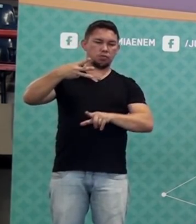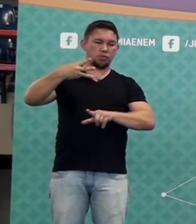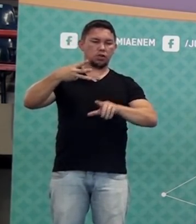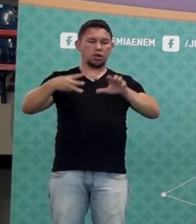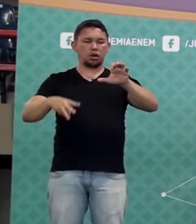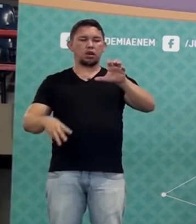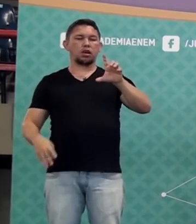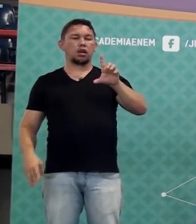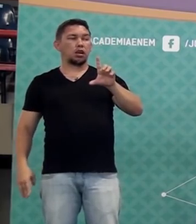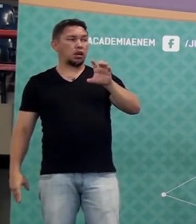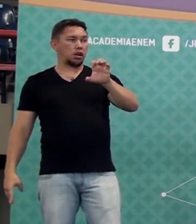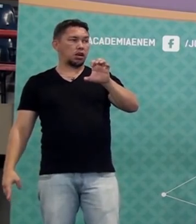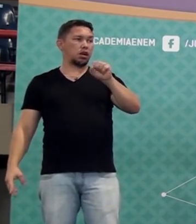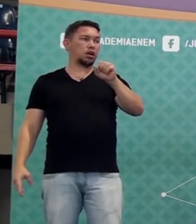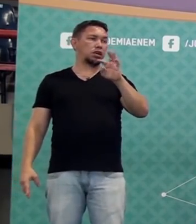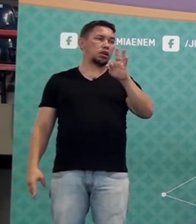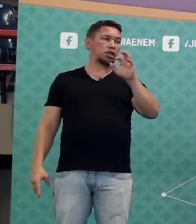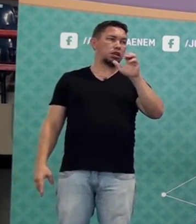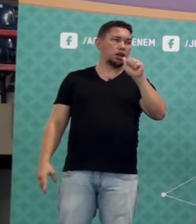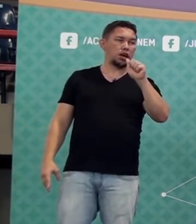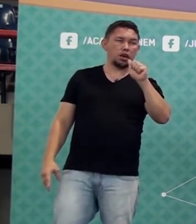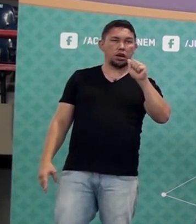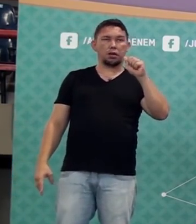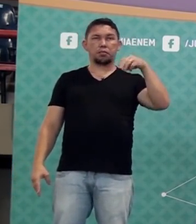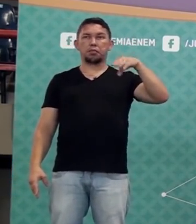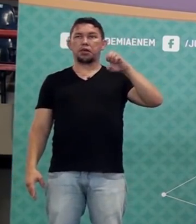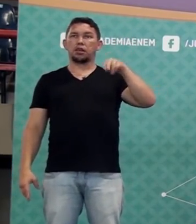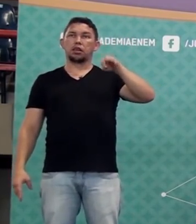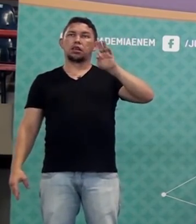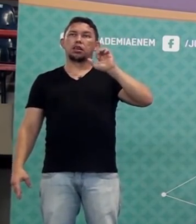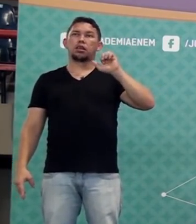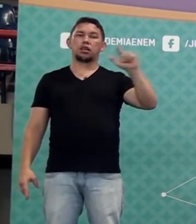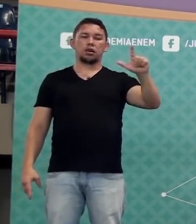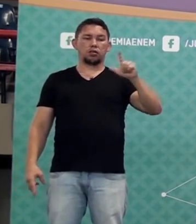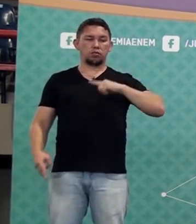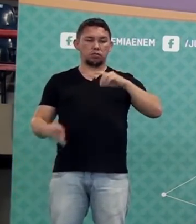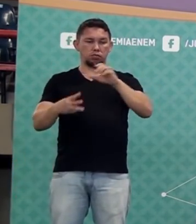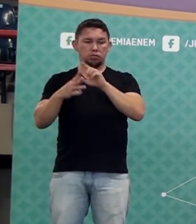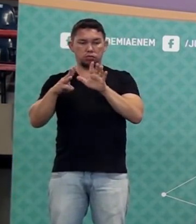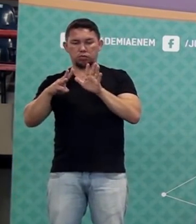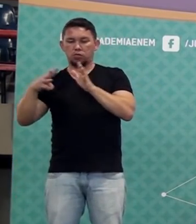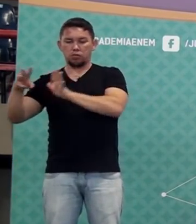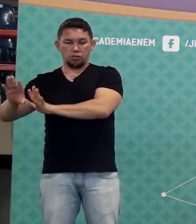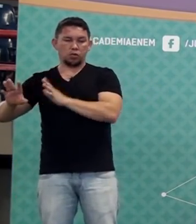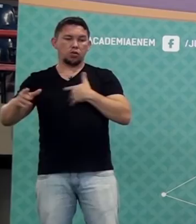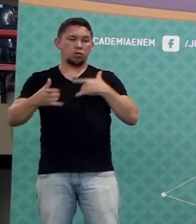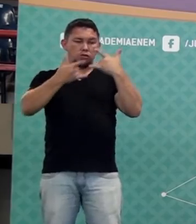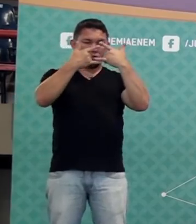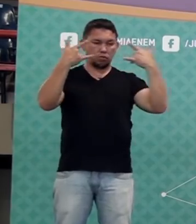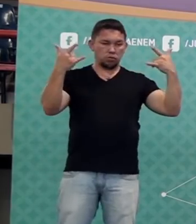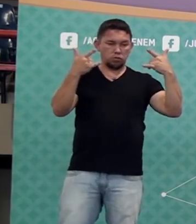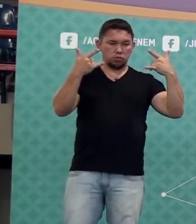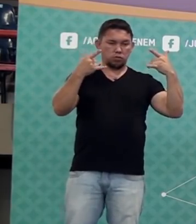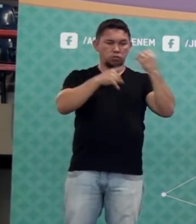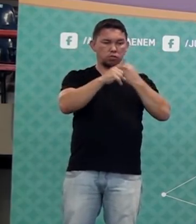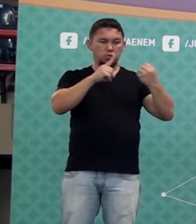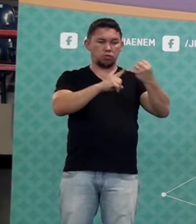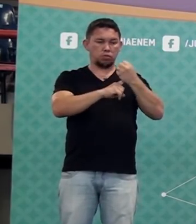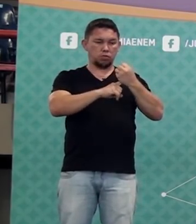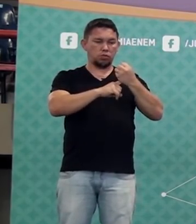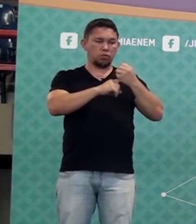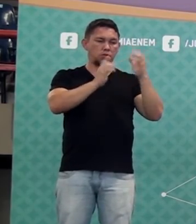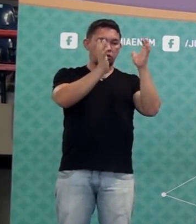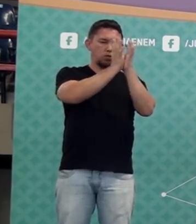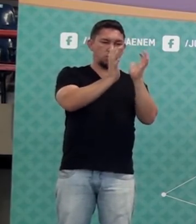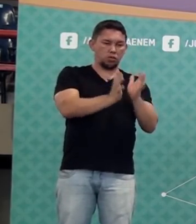Qual é a diferença da sociedade feudal e estamental para a sociedade capitalista, sociedade de